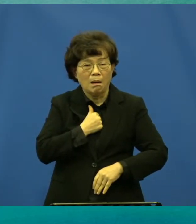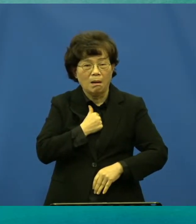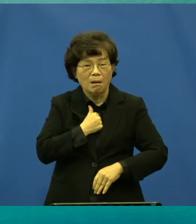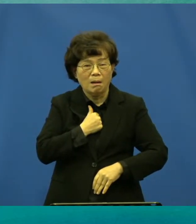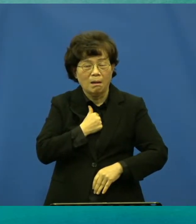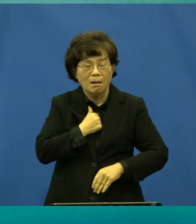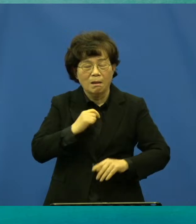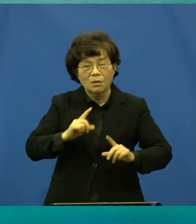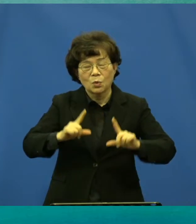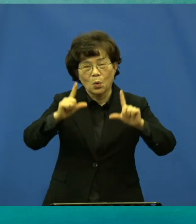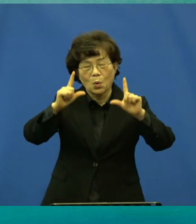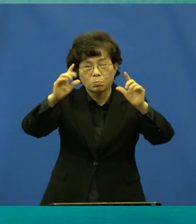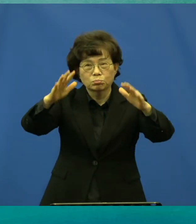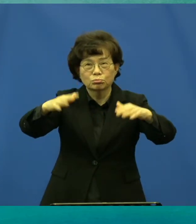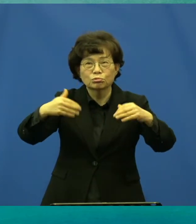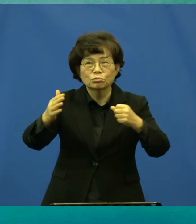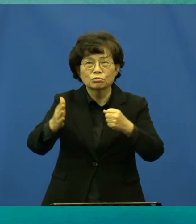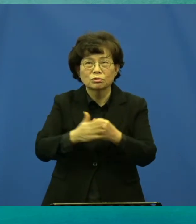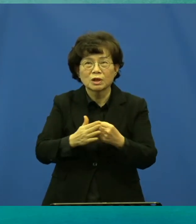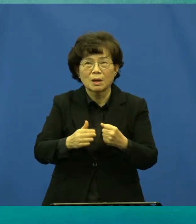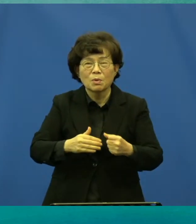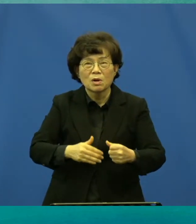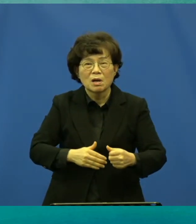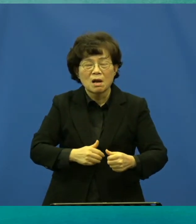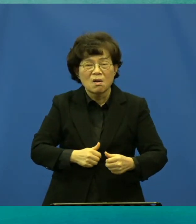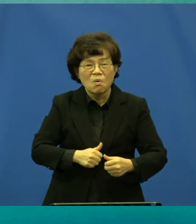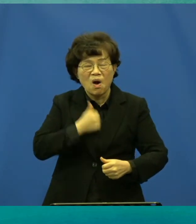동풍에 흔들리고 동풍이 막 불고